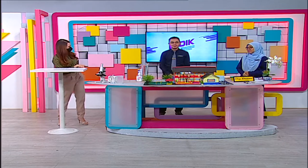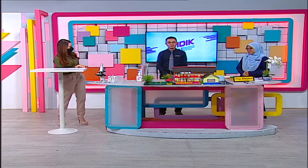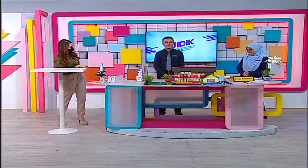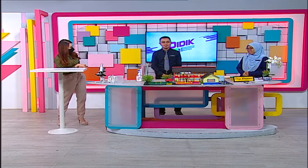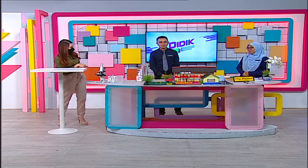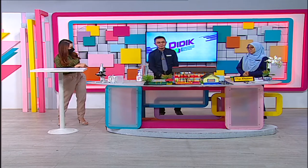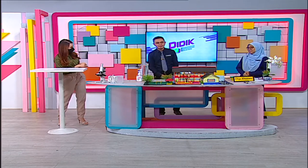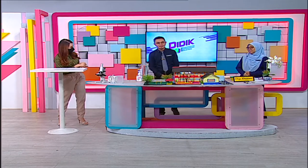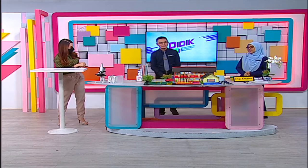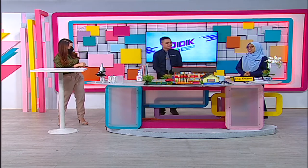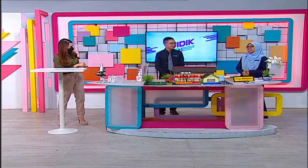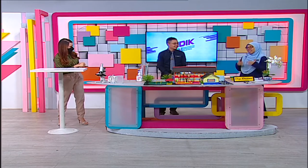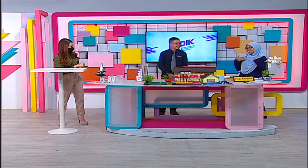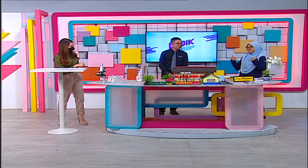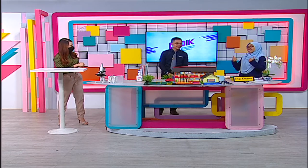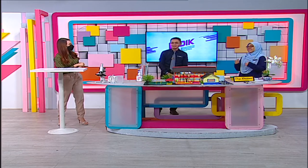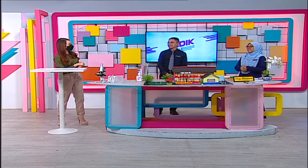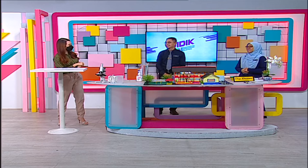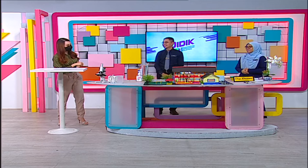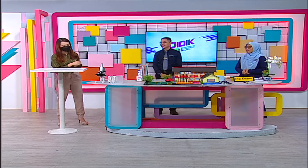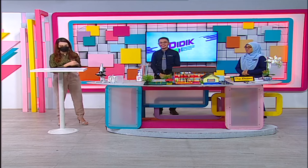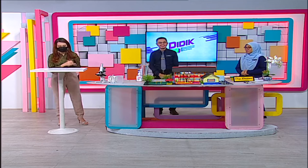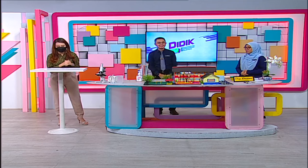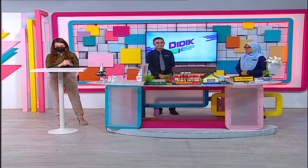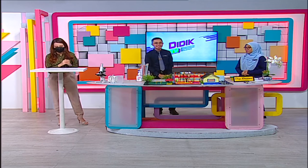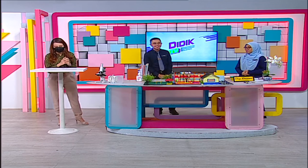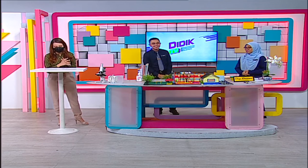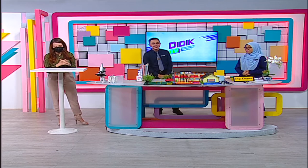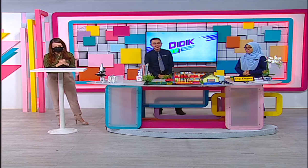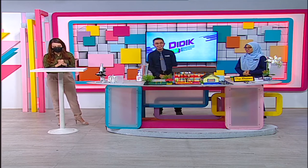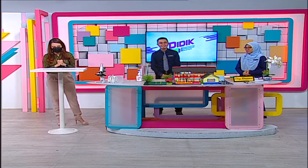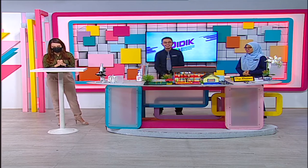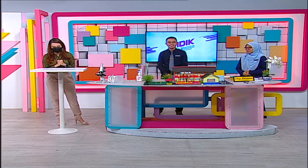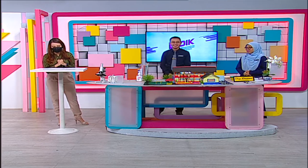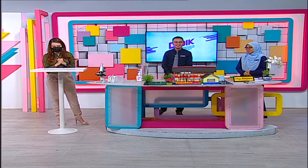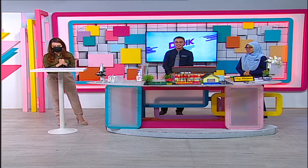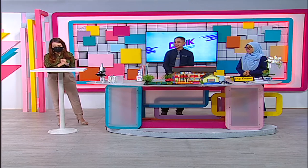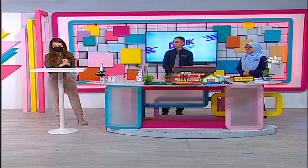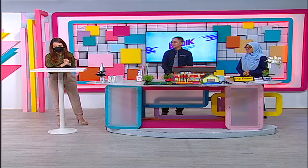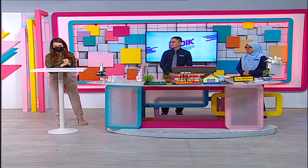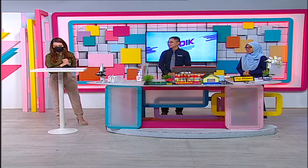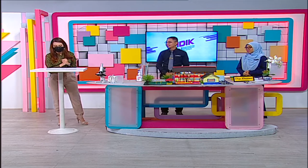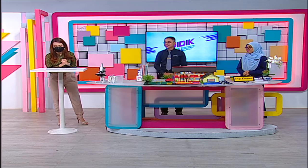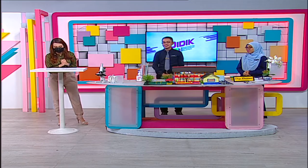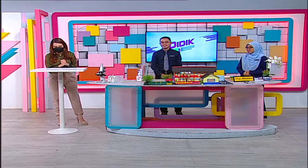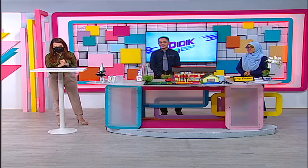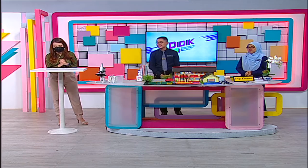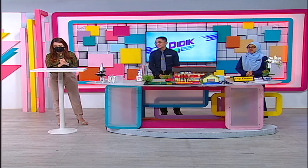Apa khabar, ya, cikgu? Betul. Sihat. Alhamdulillah. Dan juga kita ada cikgu yang kedua, Cikgu Muhammad Kazain bin Mat